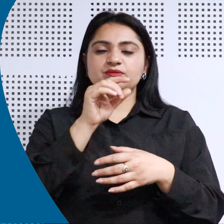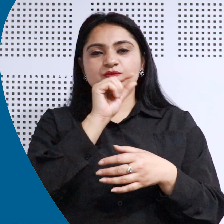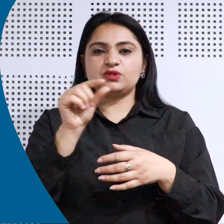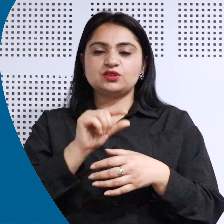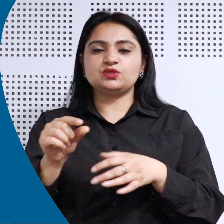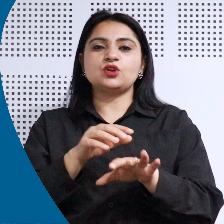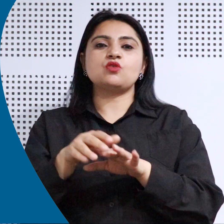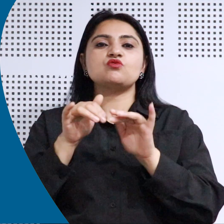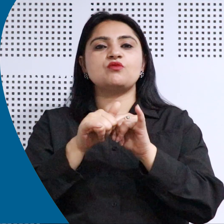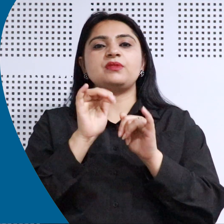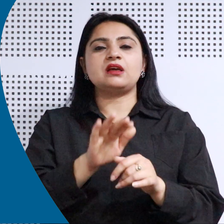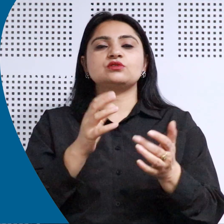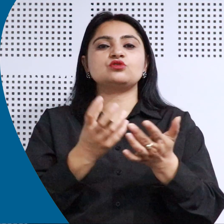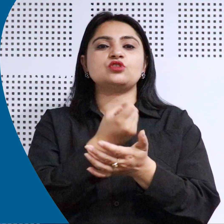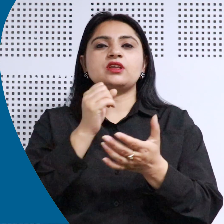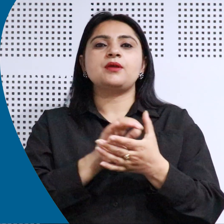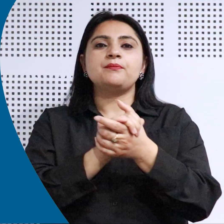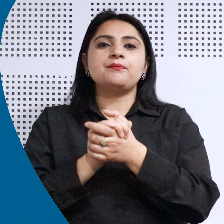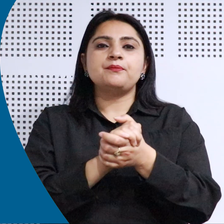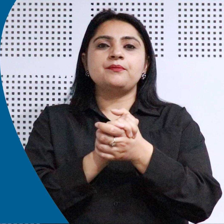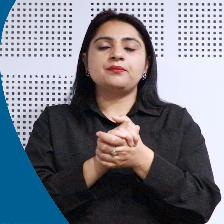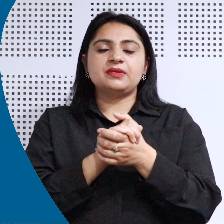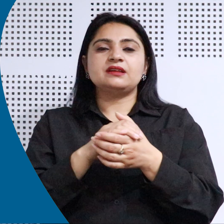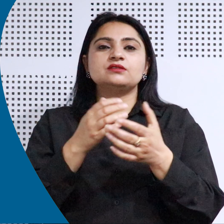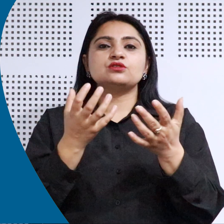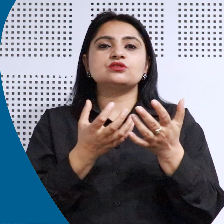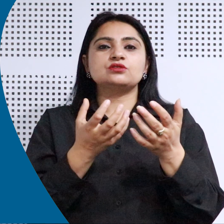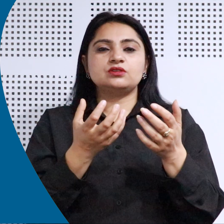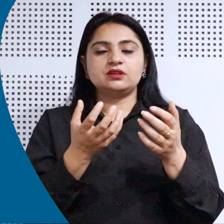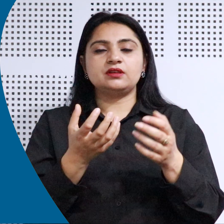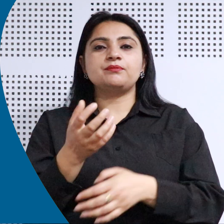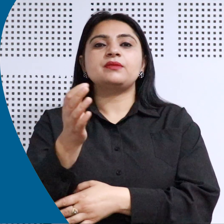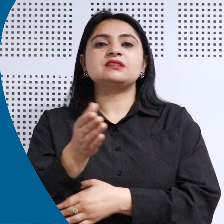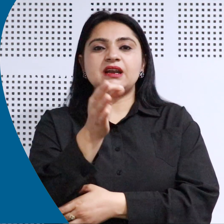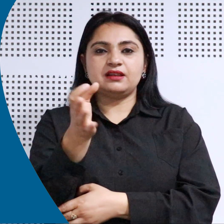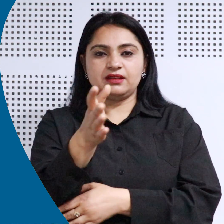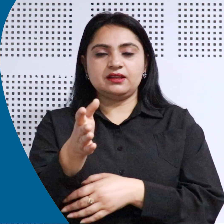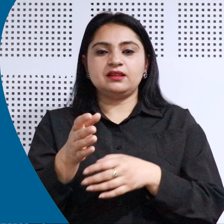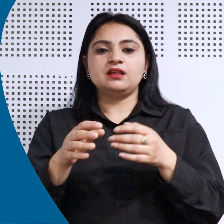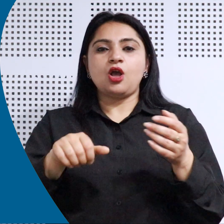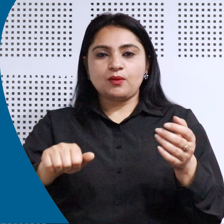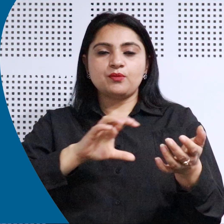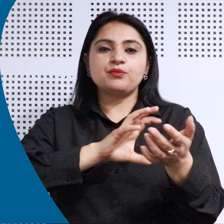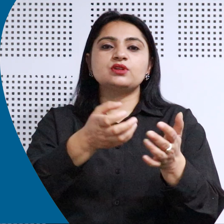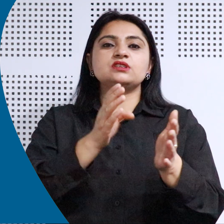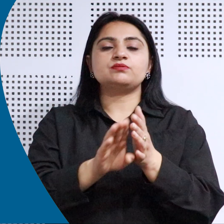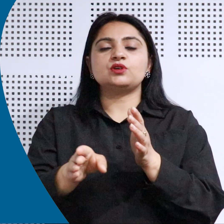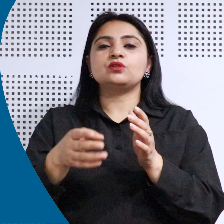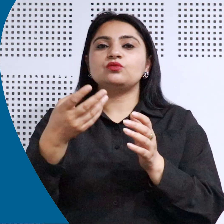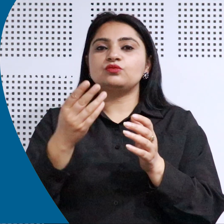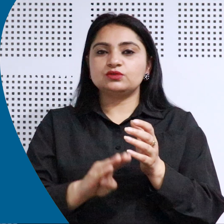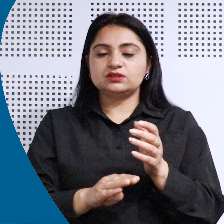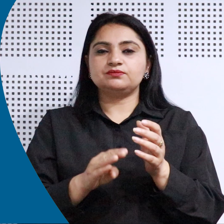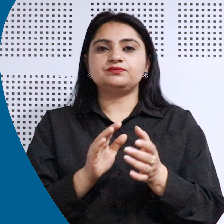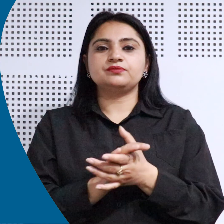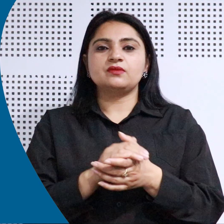अब संघीय मन्त्रालयले जुन प्रमुख प्रशासकीय अधिकृतको खटन पटन गर्थ्यो अब प्रदेशबाट हुन्छ? प्रदेशबाट हुन्छ। नहुन्जेलसम्म फेरि कतिपय